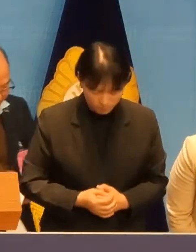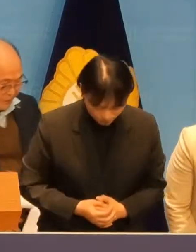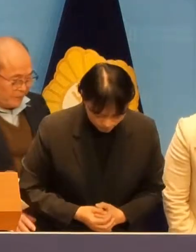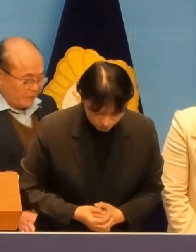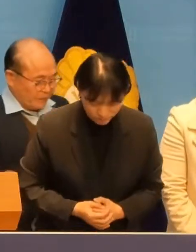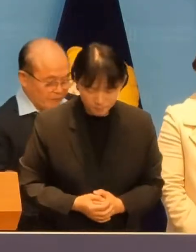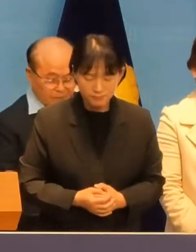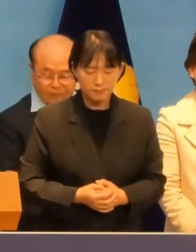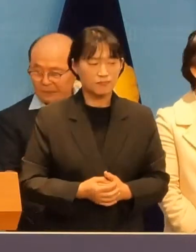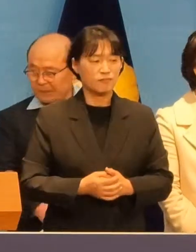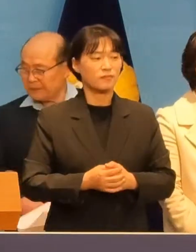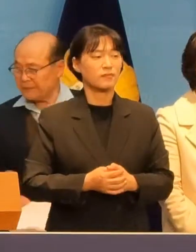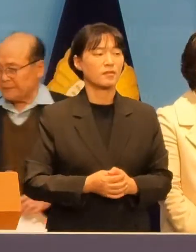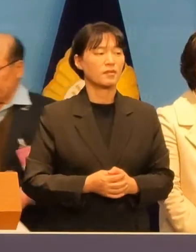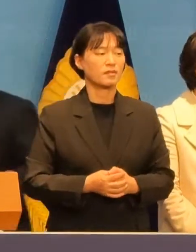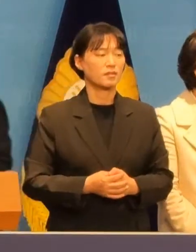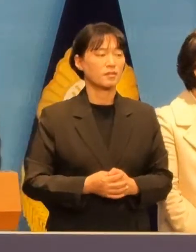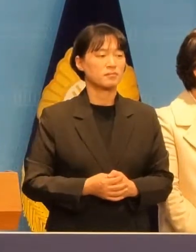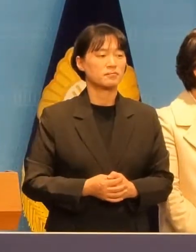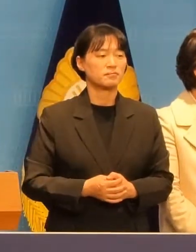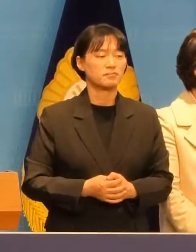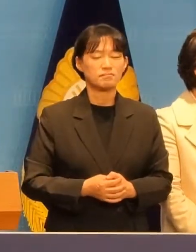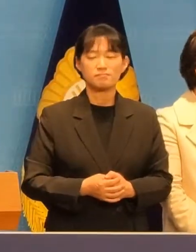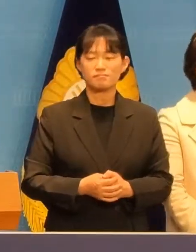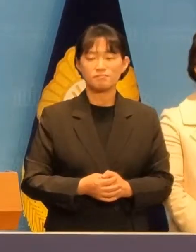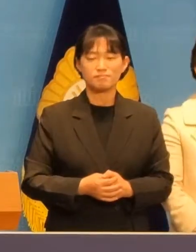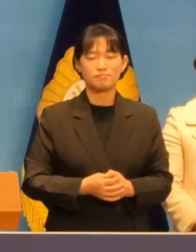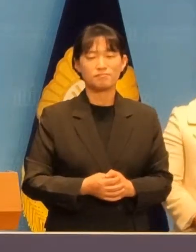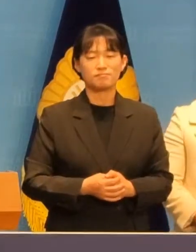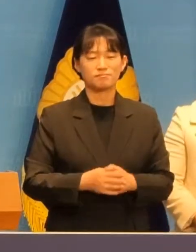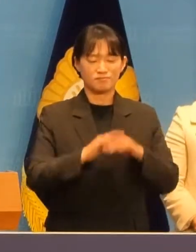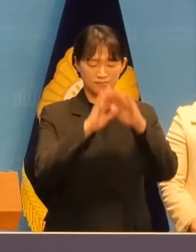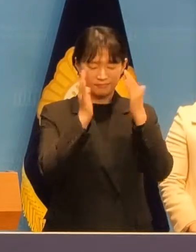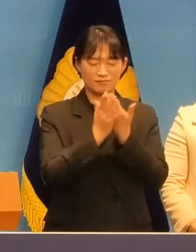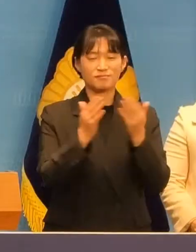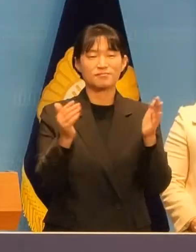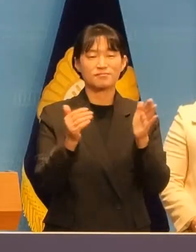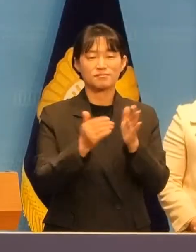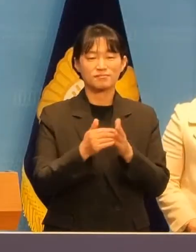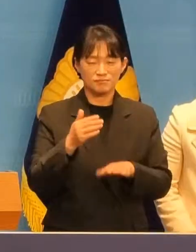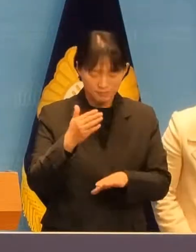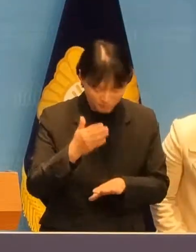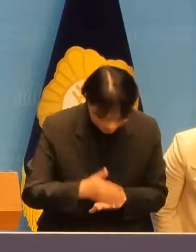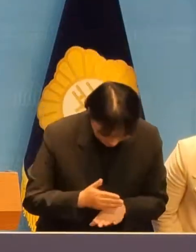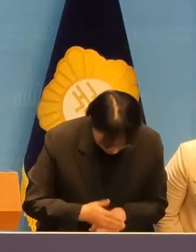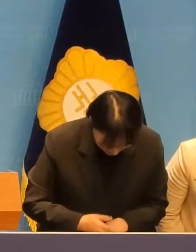혹시 이광희 의원님 한 말씀 하시려니까 예, 이상으로 마치겠습니다.